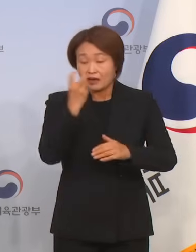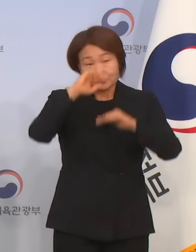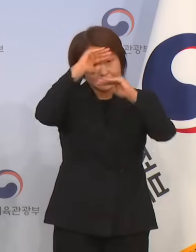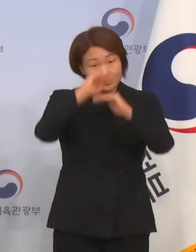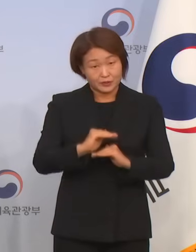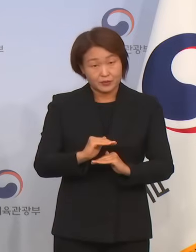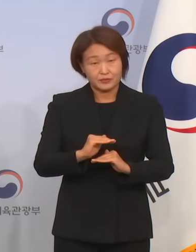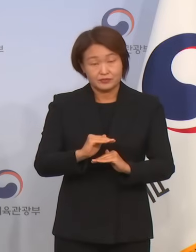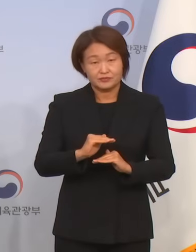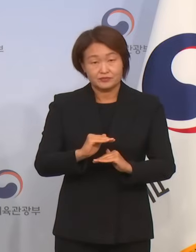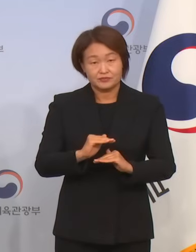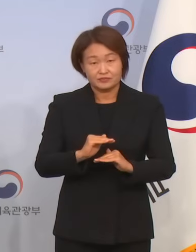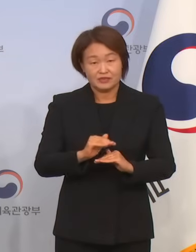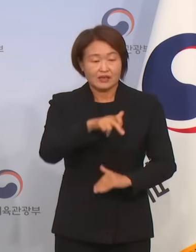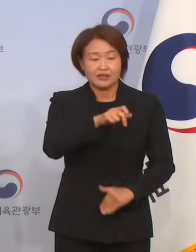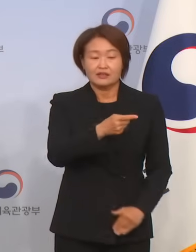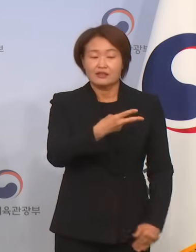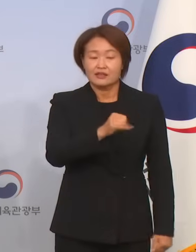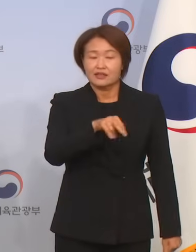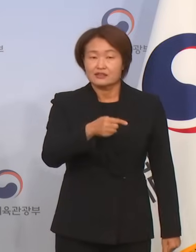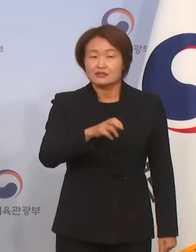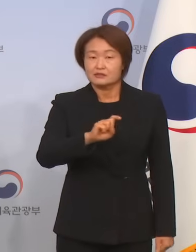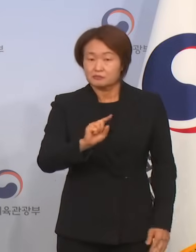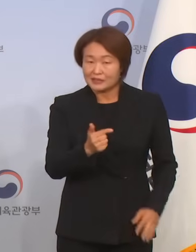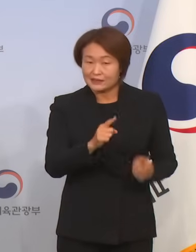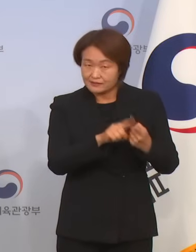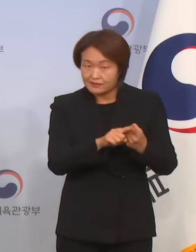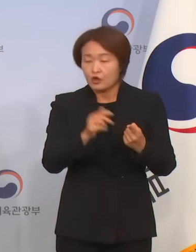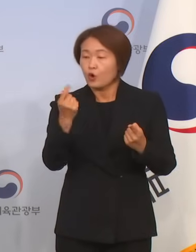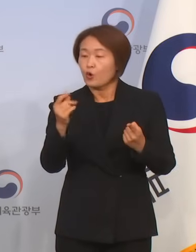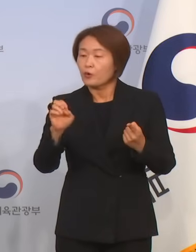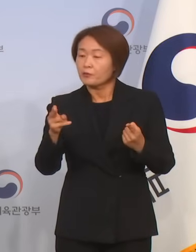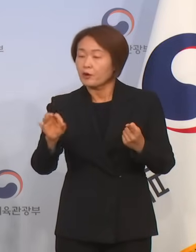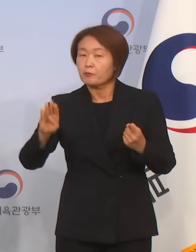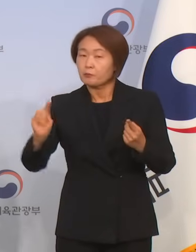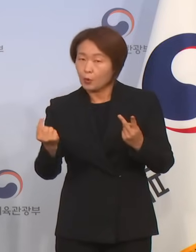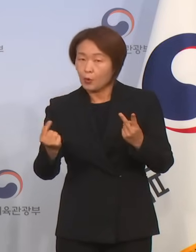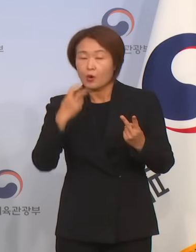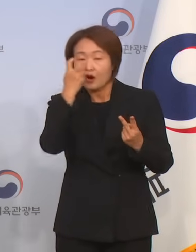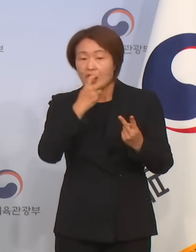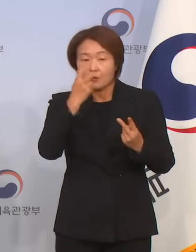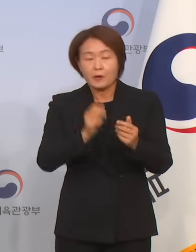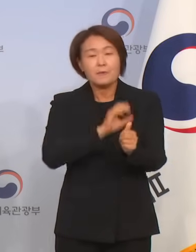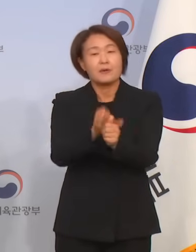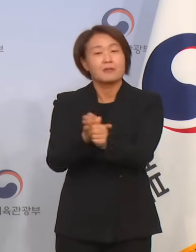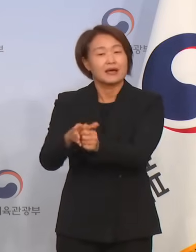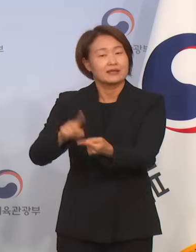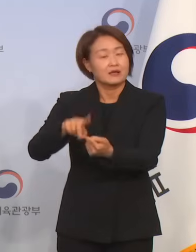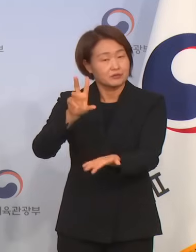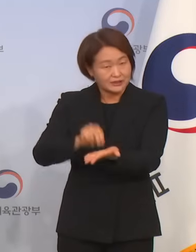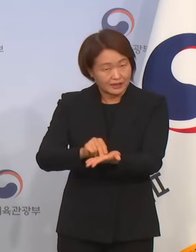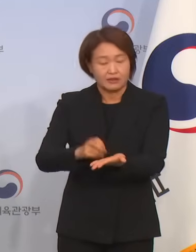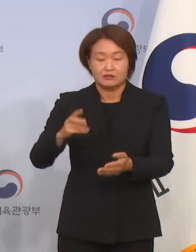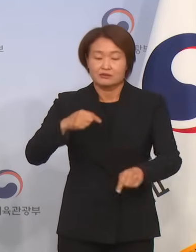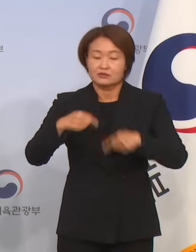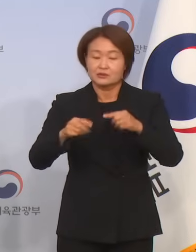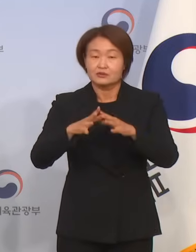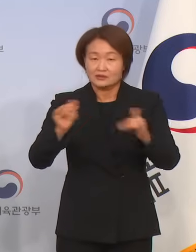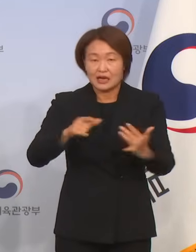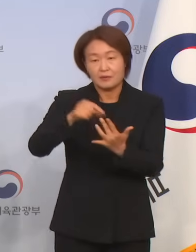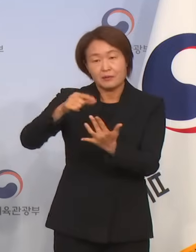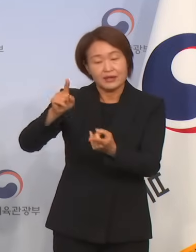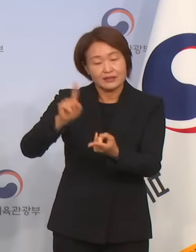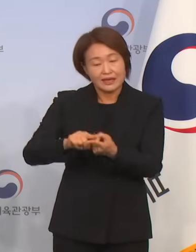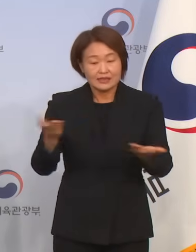내용은 클린스만 및 홍명보 국가대표팀 감독 선임 과정, 국가대표팀 지도자 선임 업무